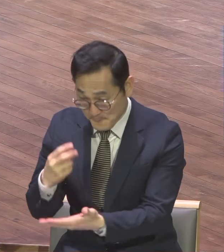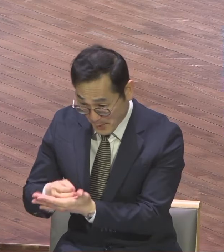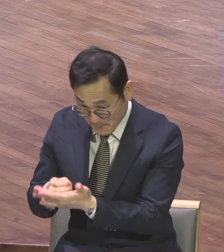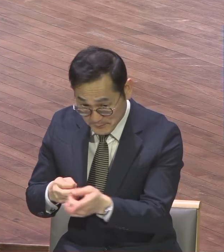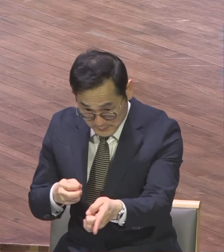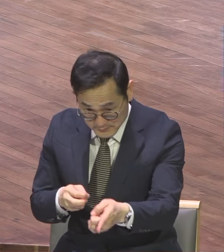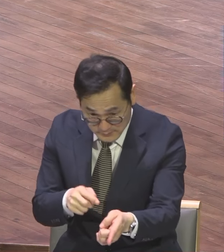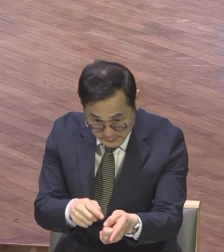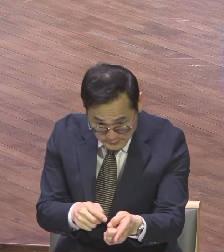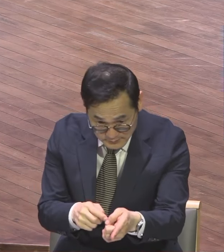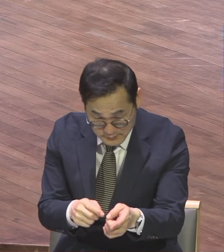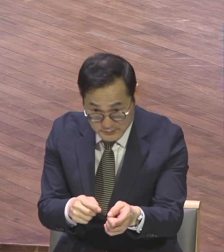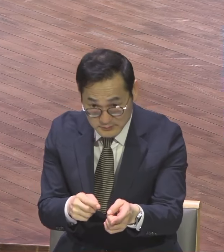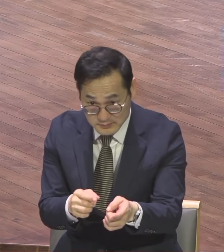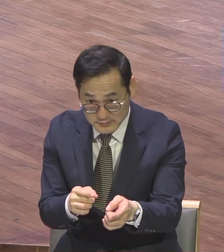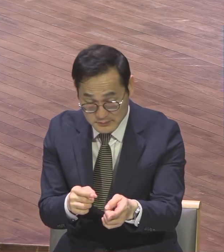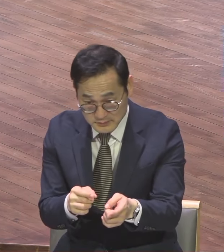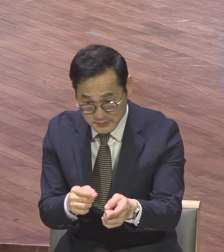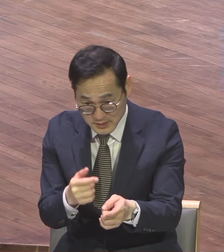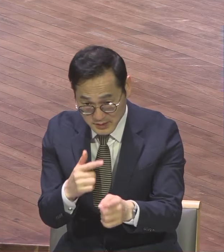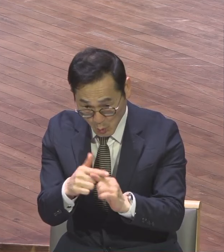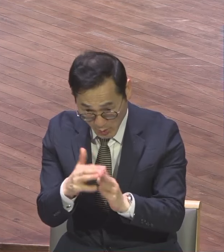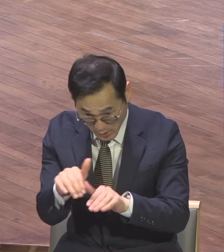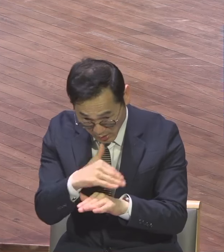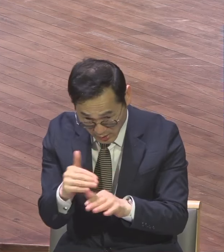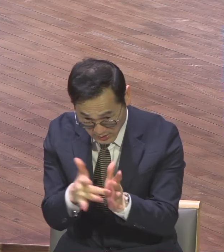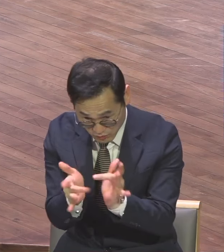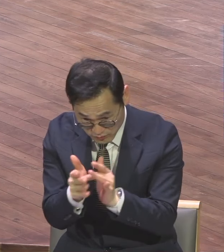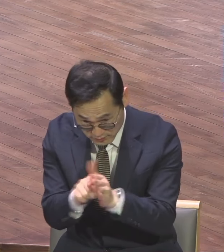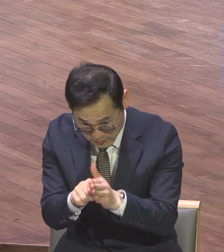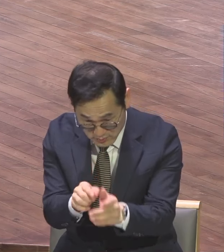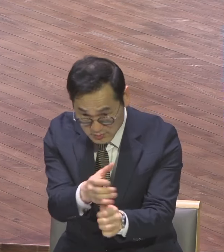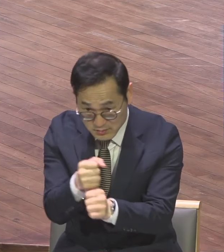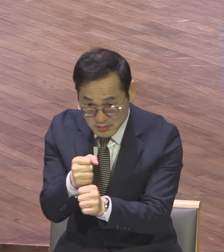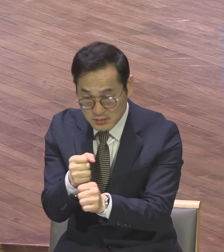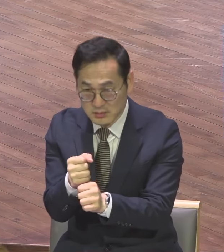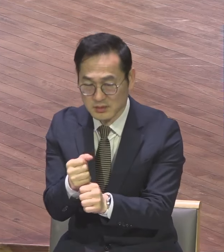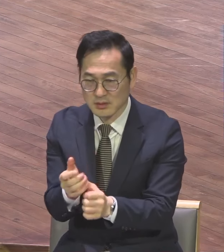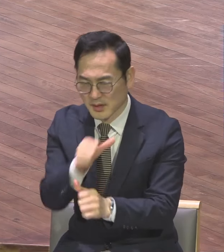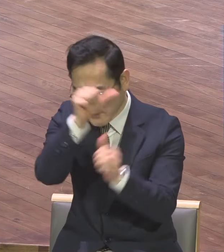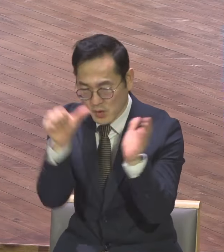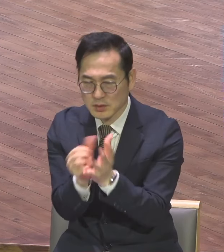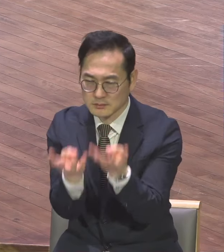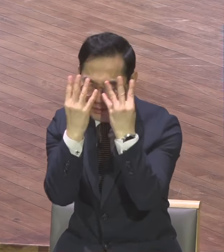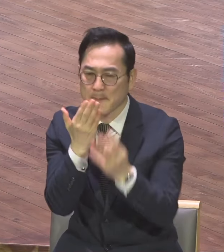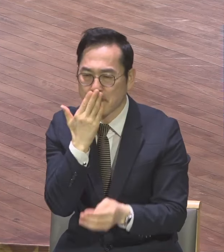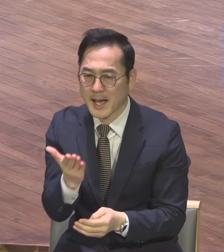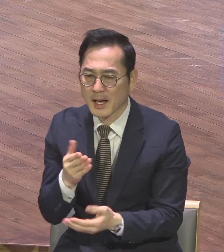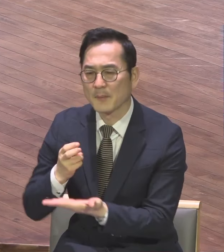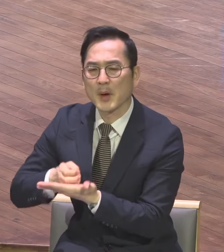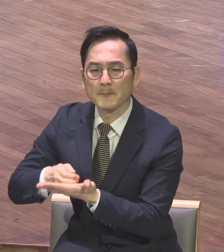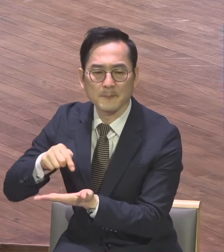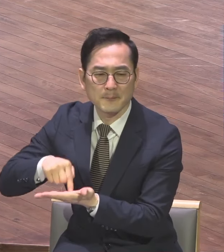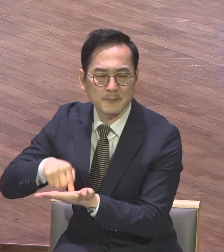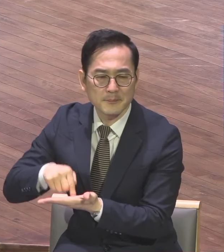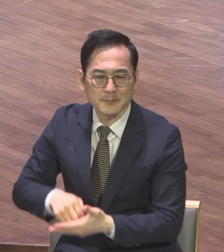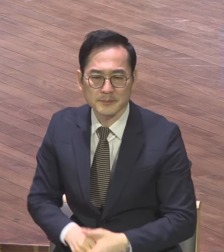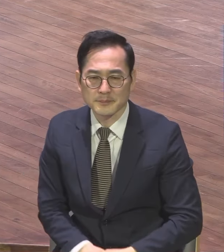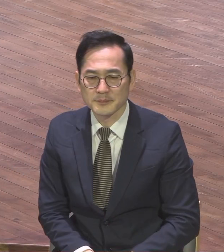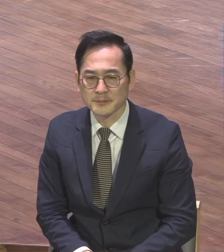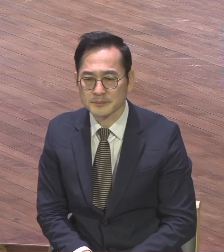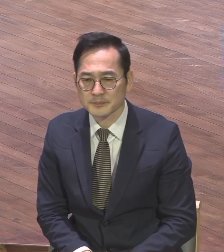그렇게 처할 수가 있는 것이 지금 홍콩 보안법입니다. 사실